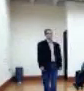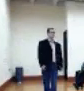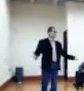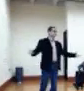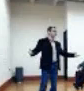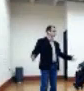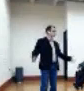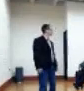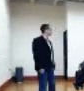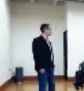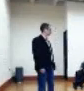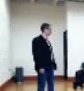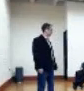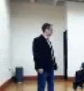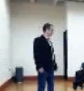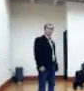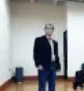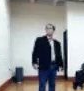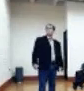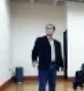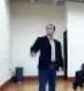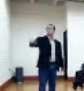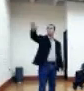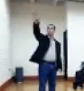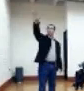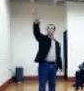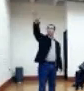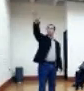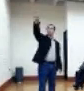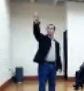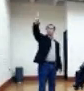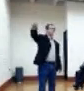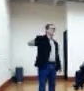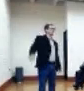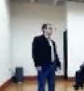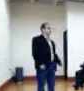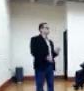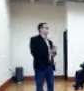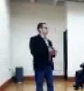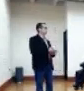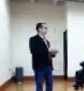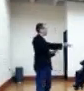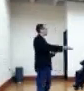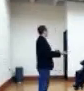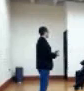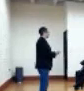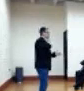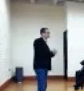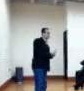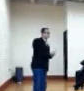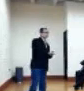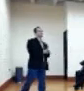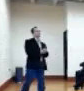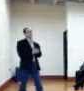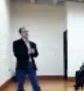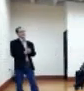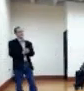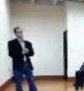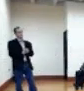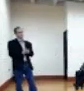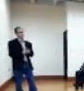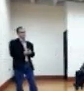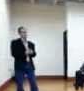se va a solicitar ante Consejo de Investigación que se haga un pequeño cambio del título original, porque una de las advertencias que daban la gente de Azorga, la gente